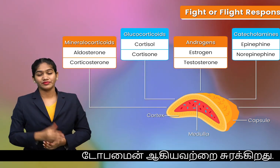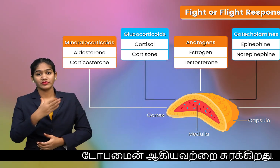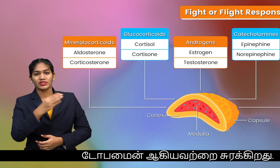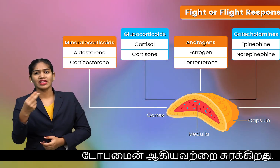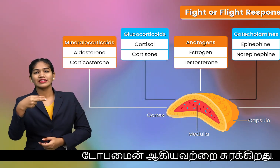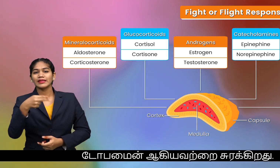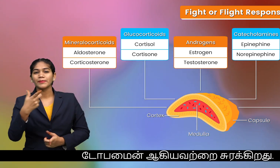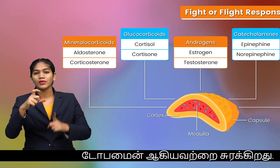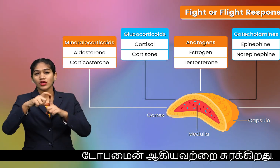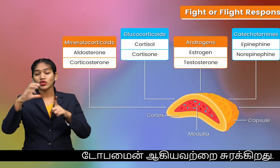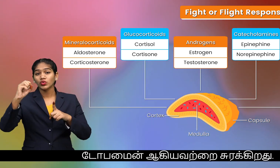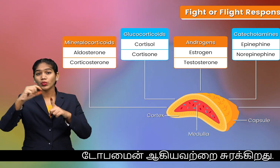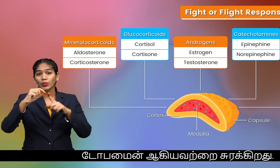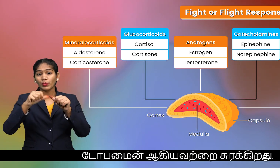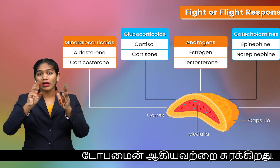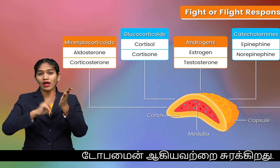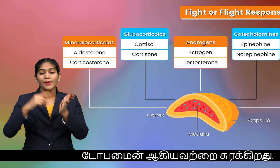டோபமைன் ஆகியவற்றை சுரக்கிறது.